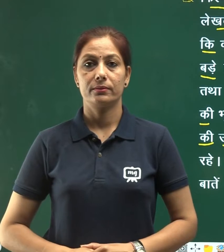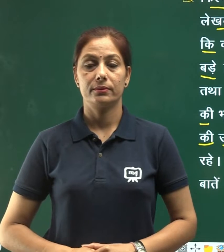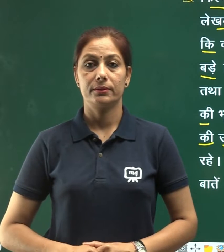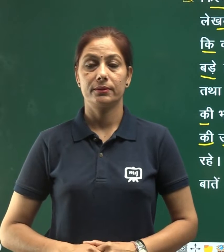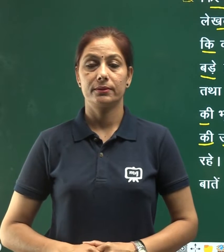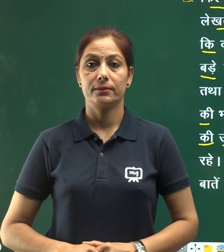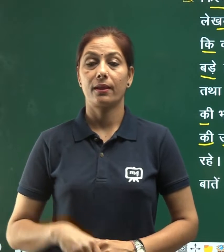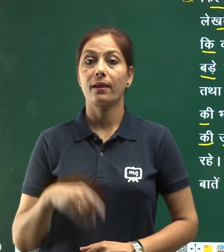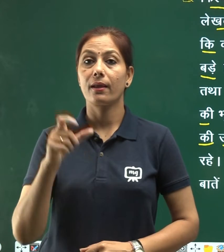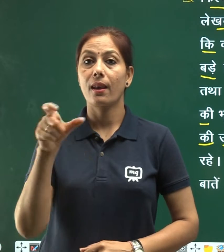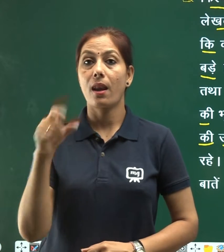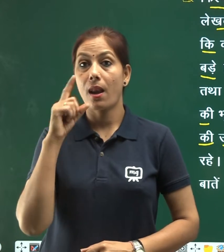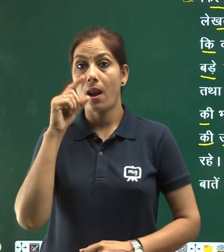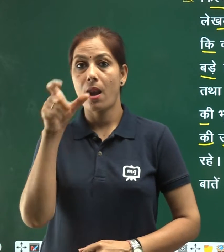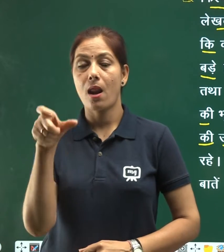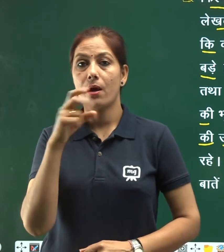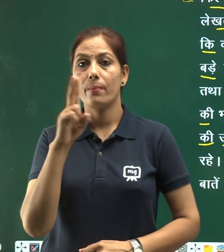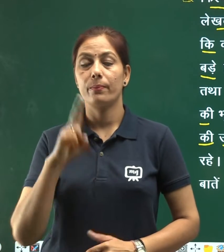चुन्नी बाला देवी